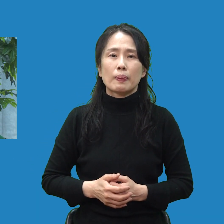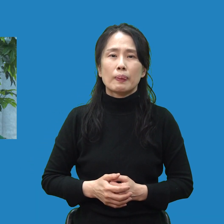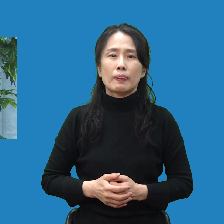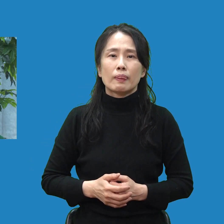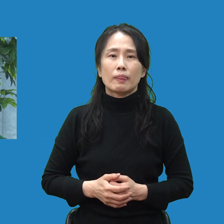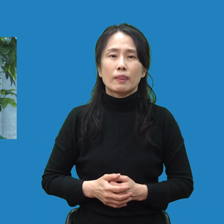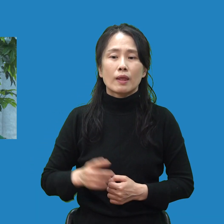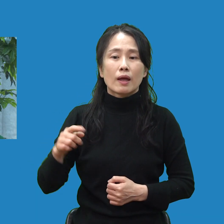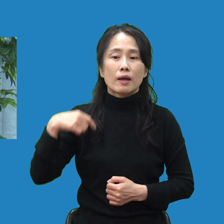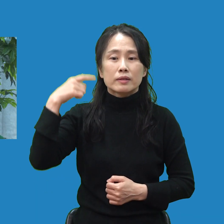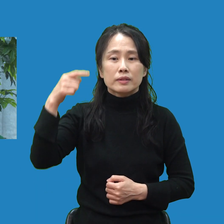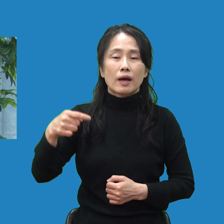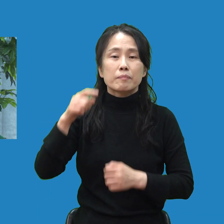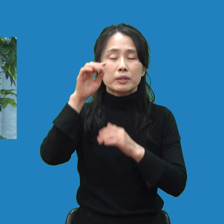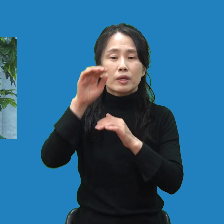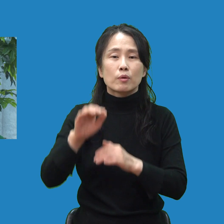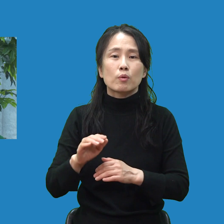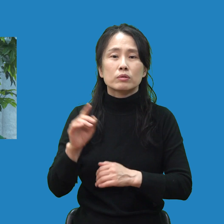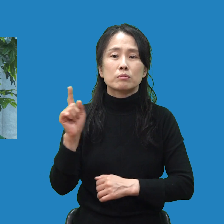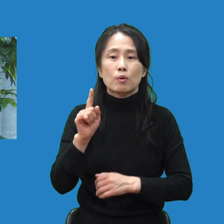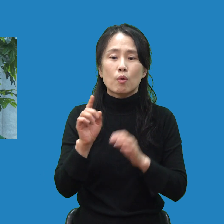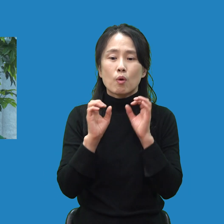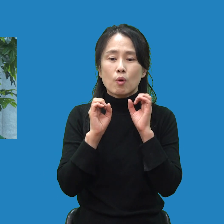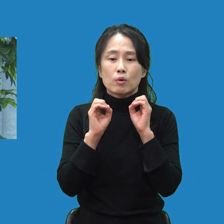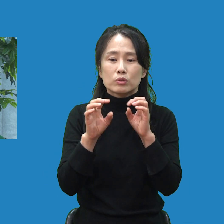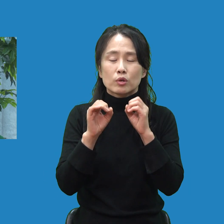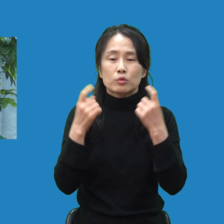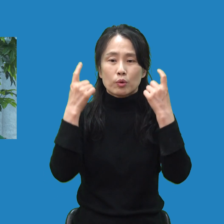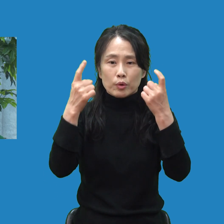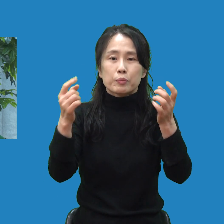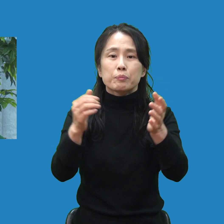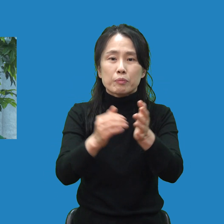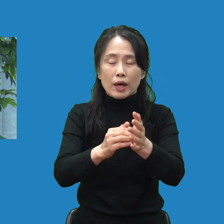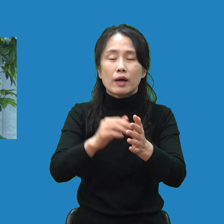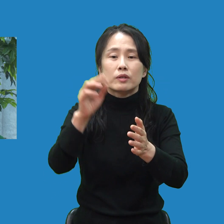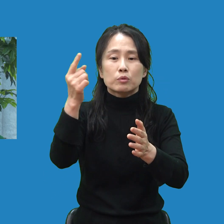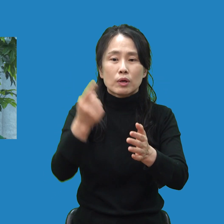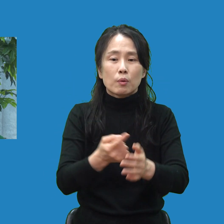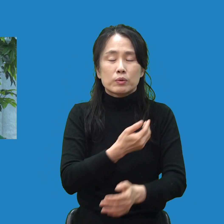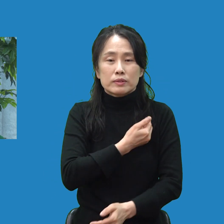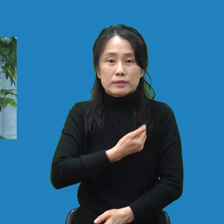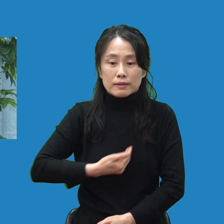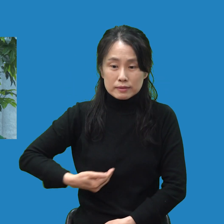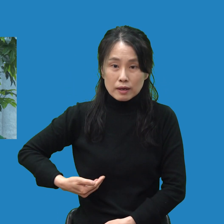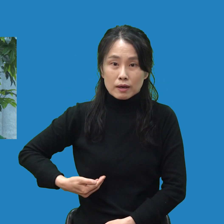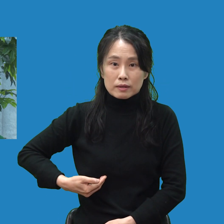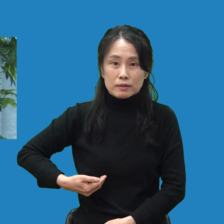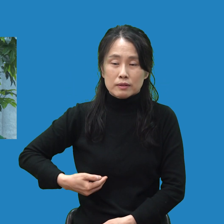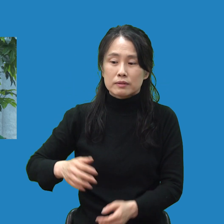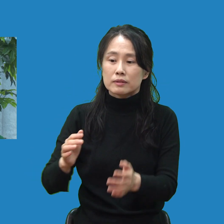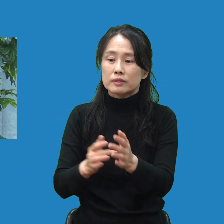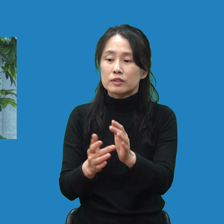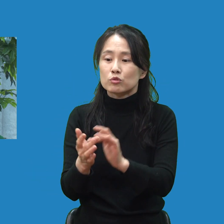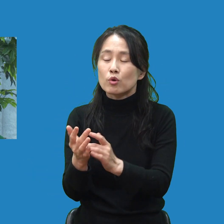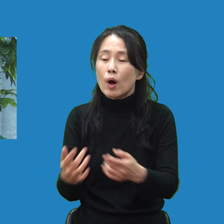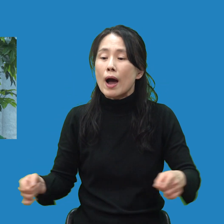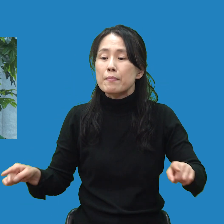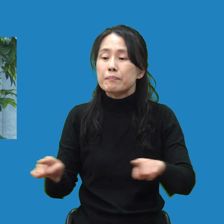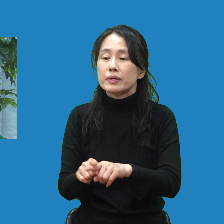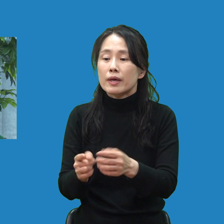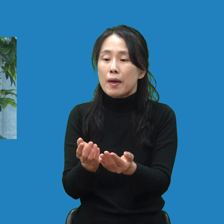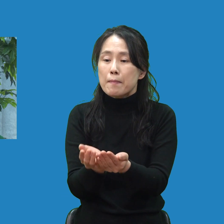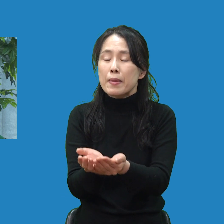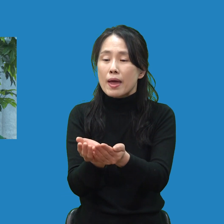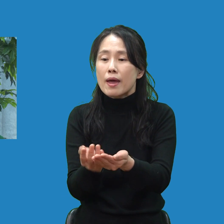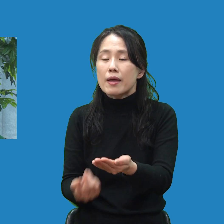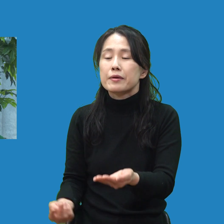그러면서 이어지는 이야기가 전도 여행을 마치고 돌아온 제자들이 예수님을 모시고